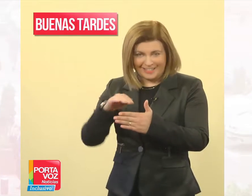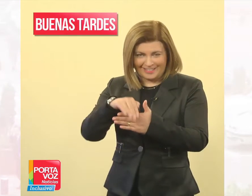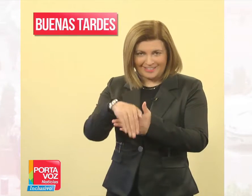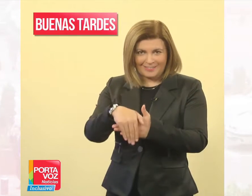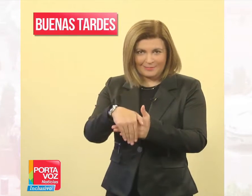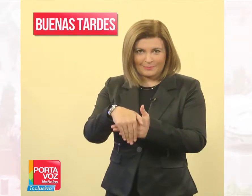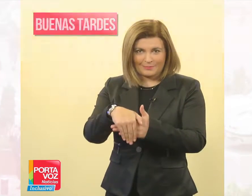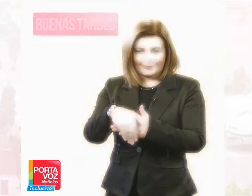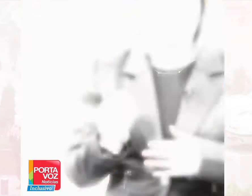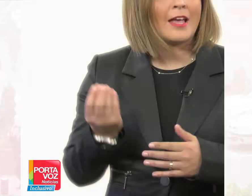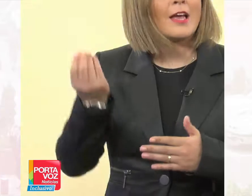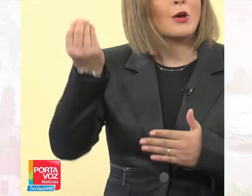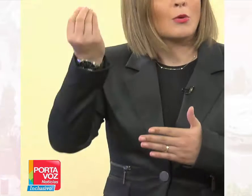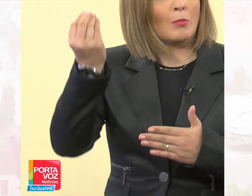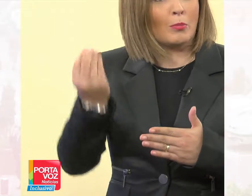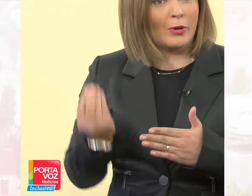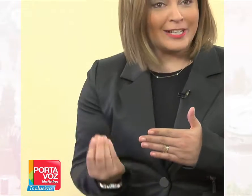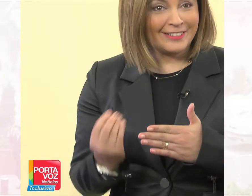Buenas tardes.